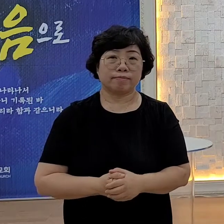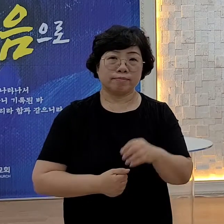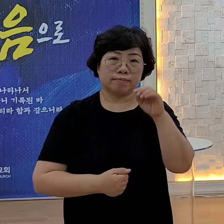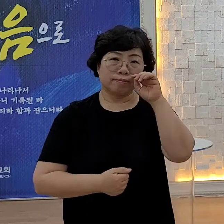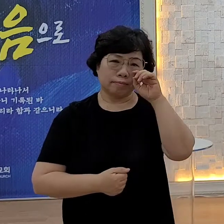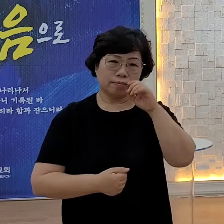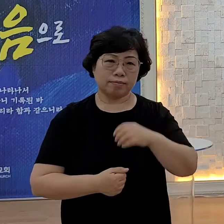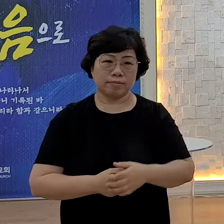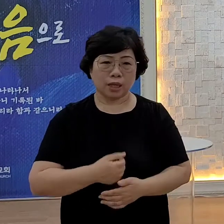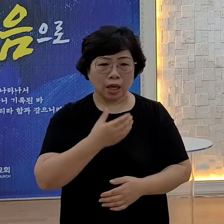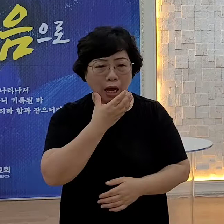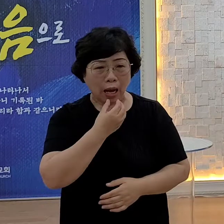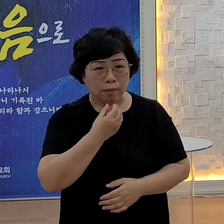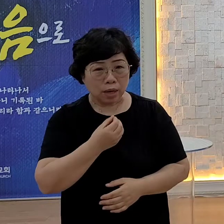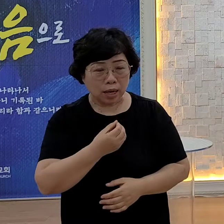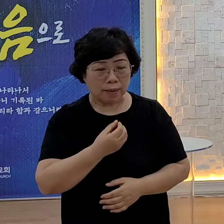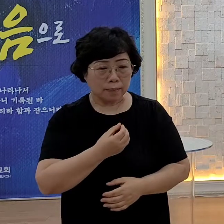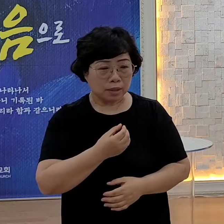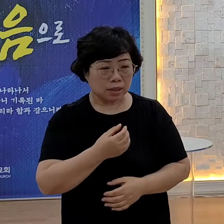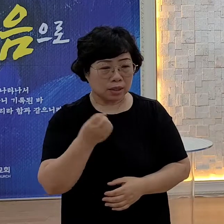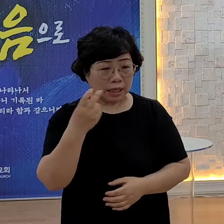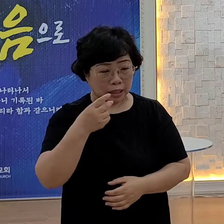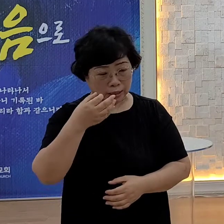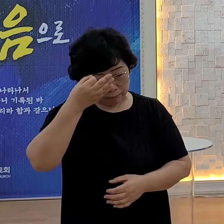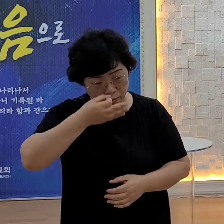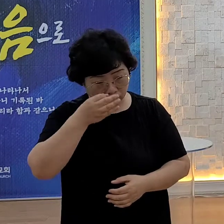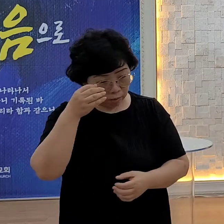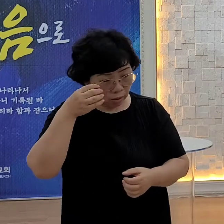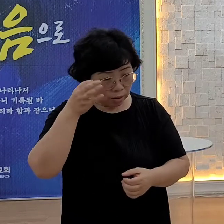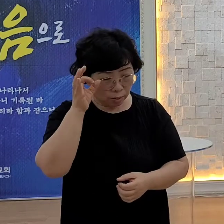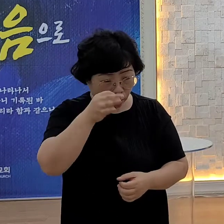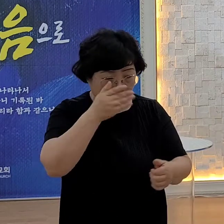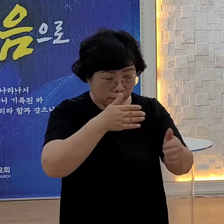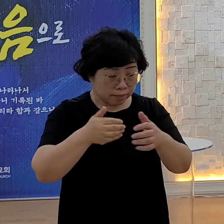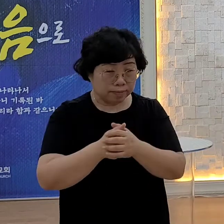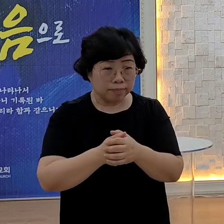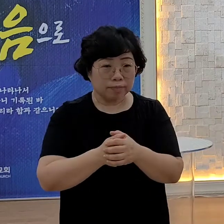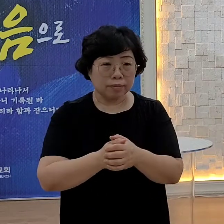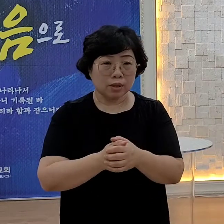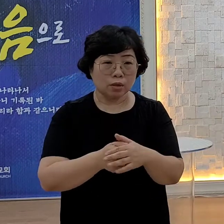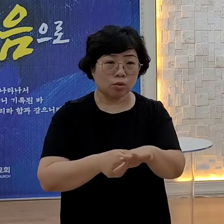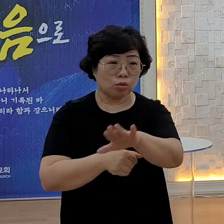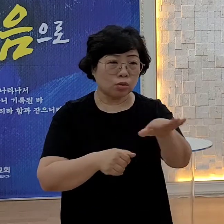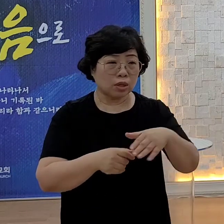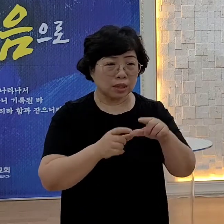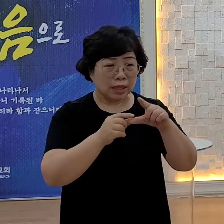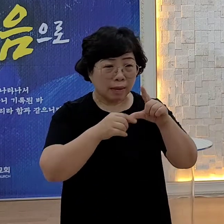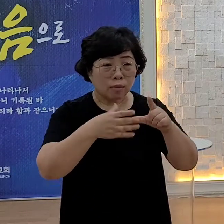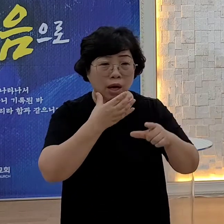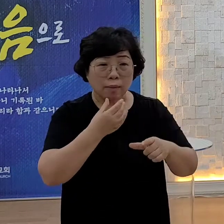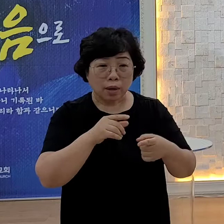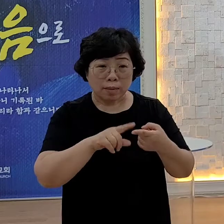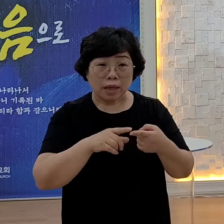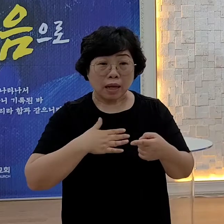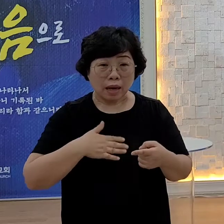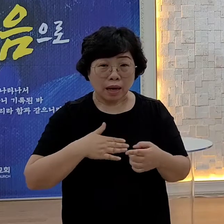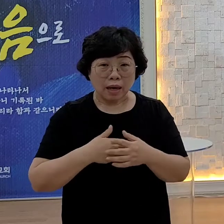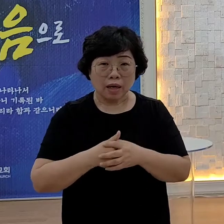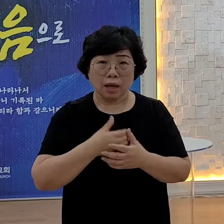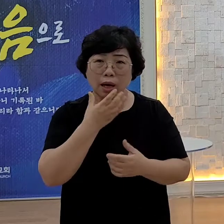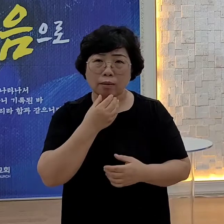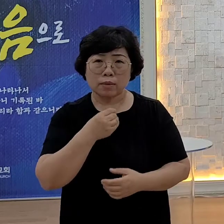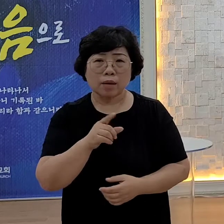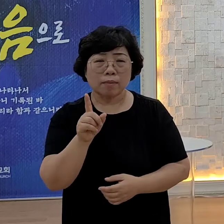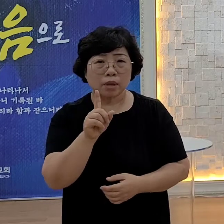자, 아브라함을 한번 보세요. 여러분, 아브라함 얘기를 다 아시니까 그냥 설명을 드리는데,